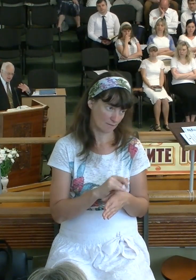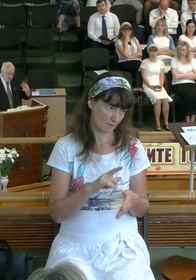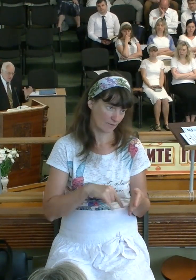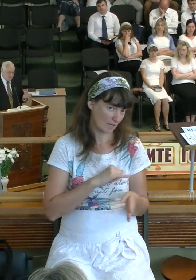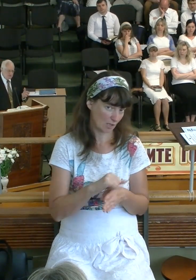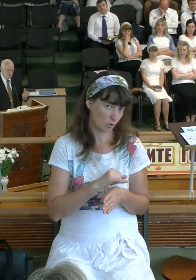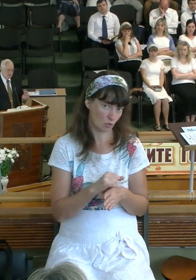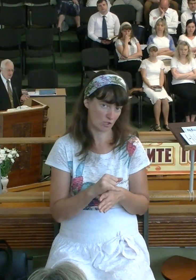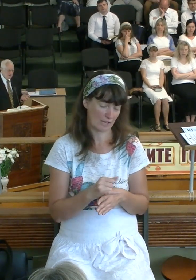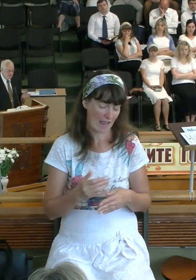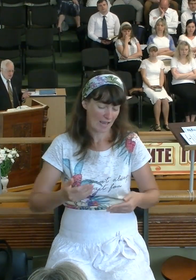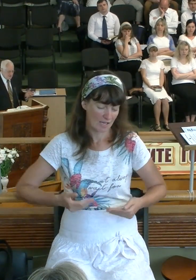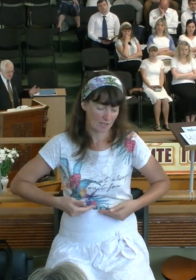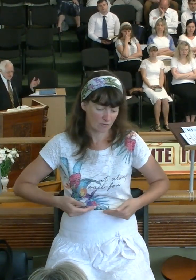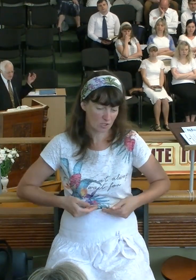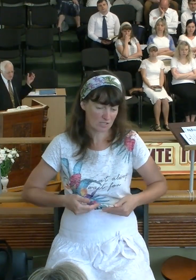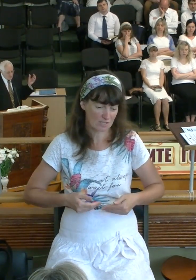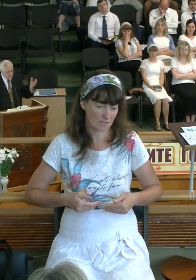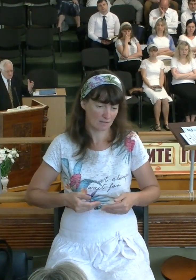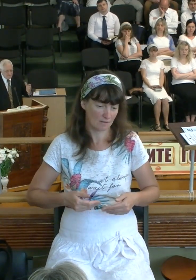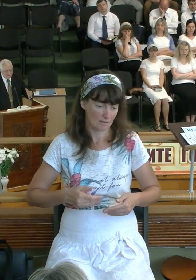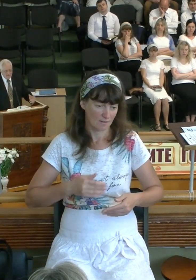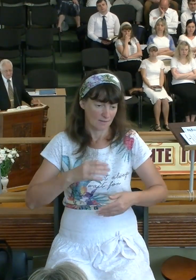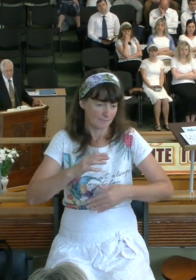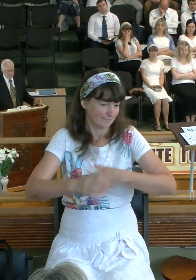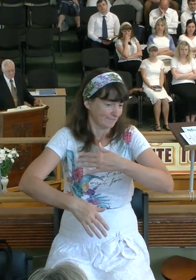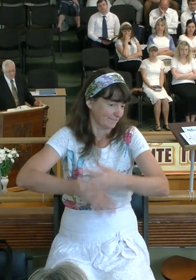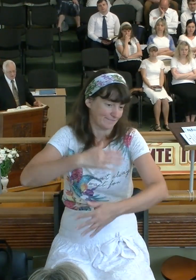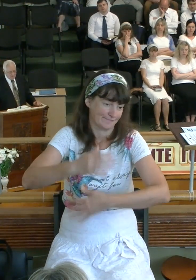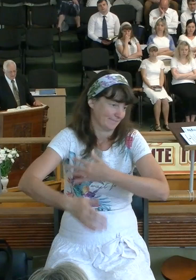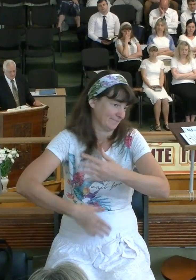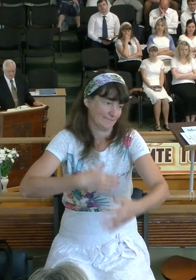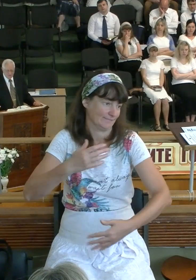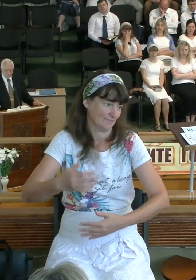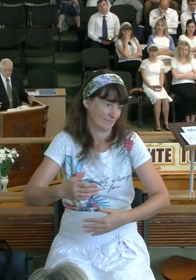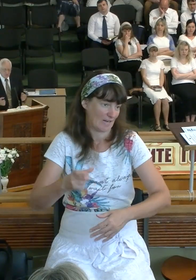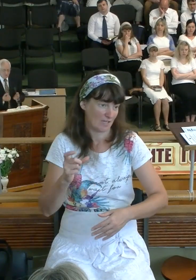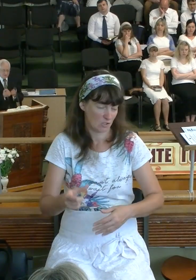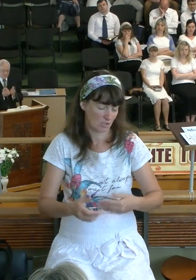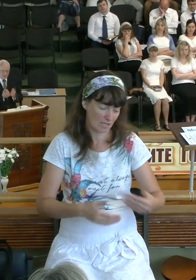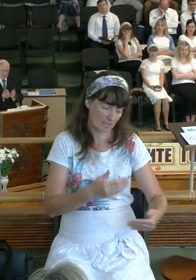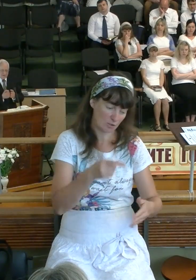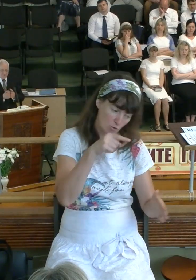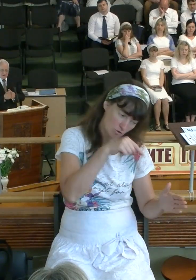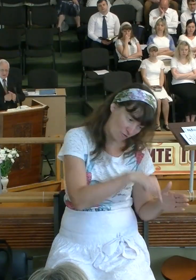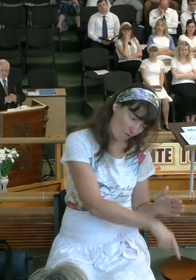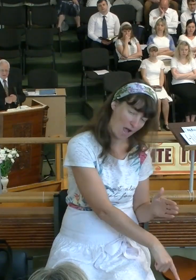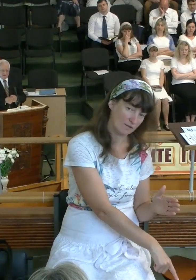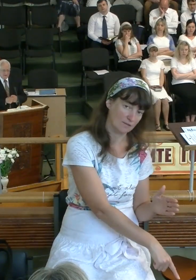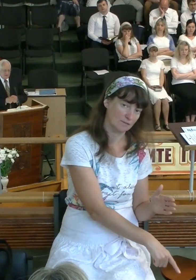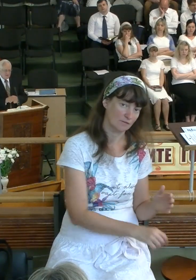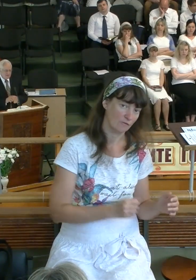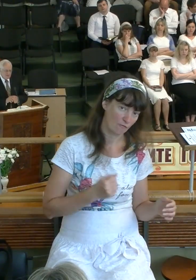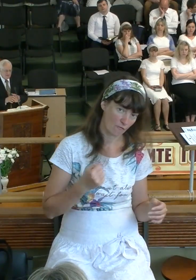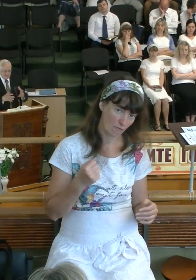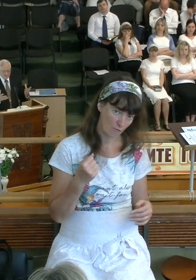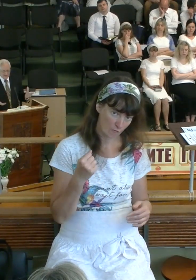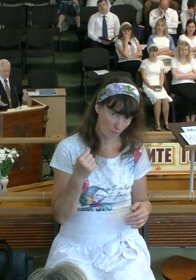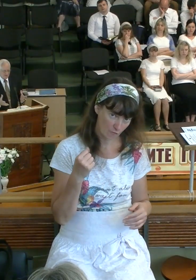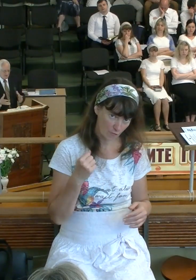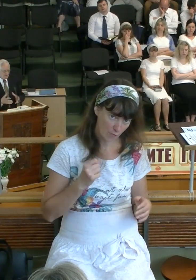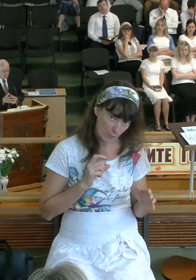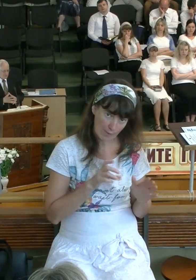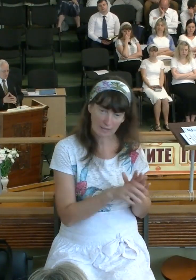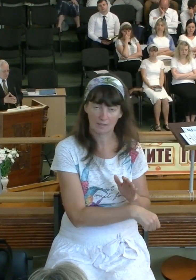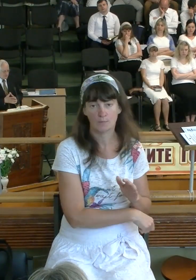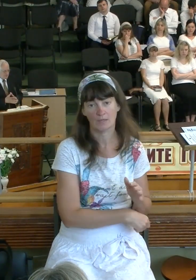жизни перекручено, и человек идет в погибель. Потому сегодня мир